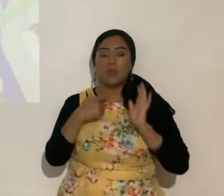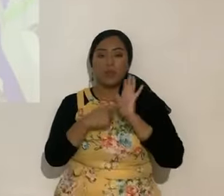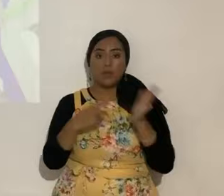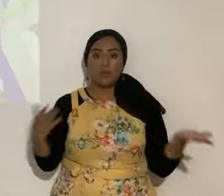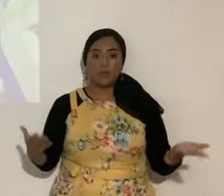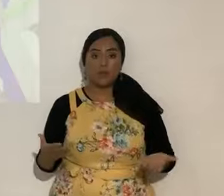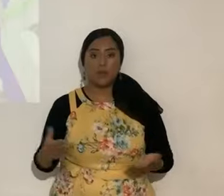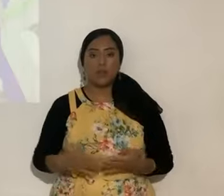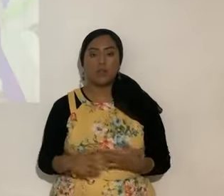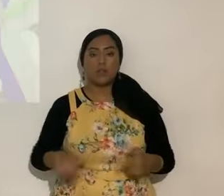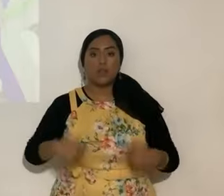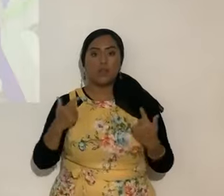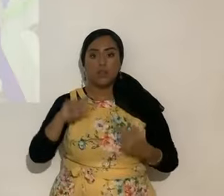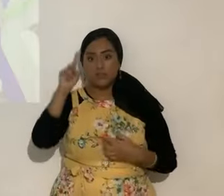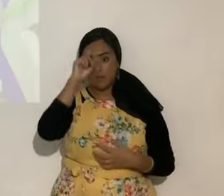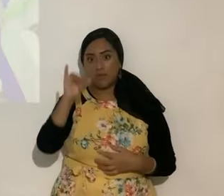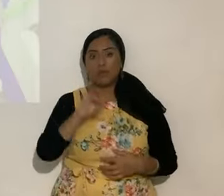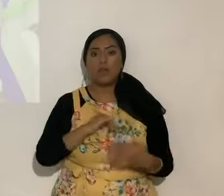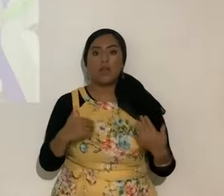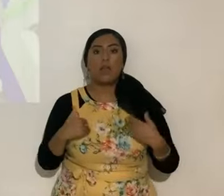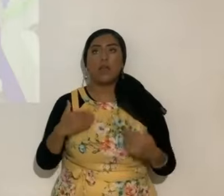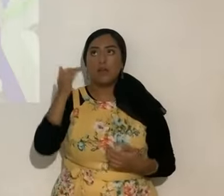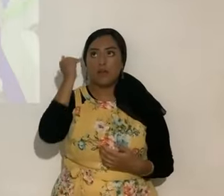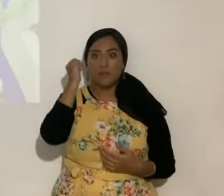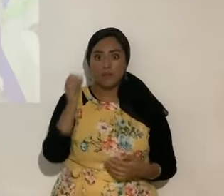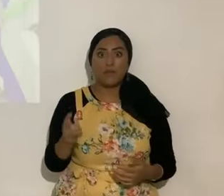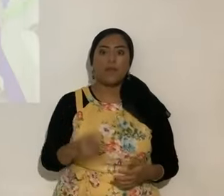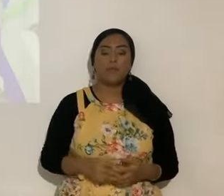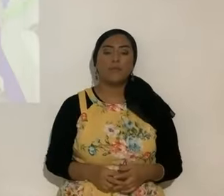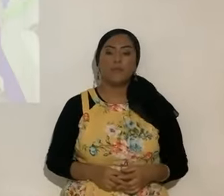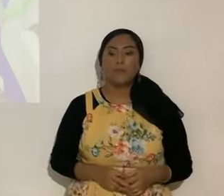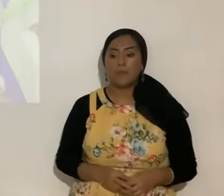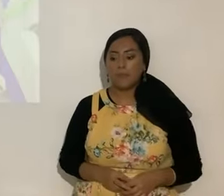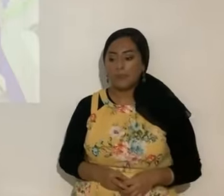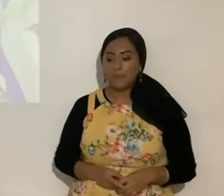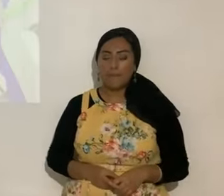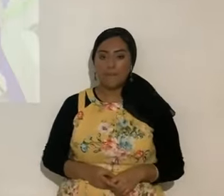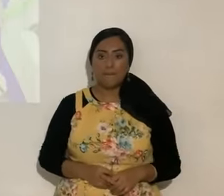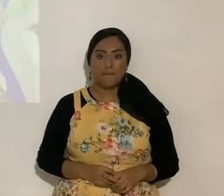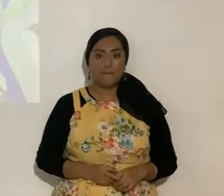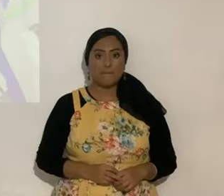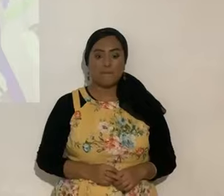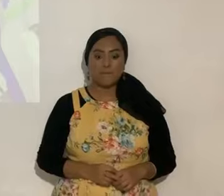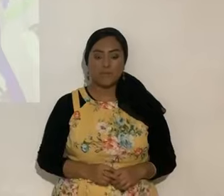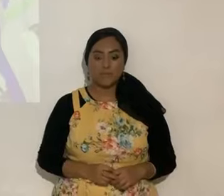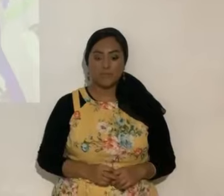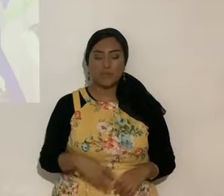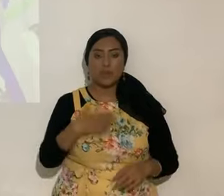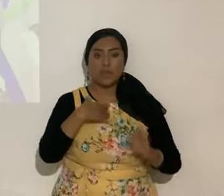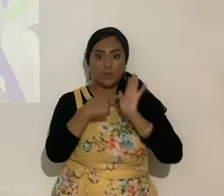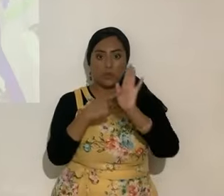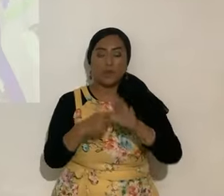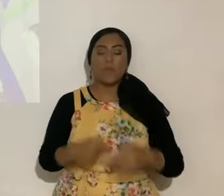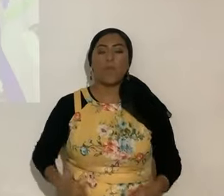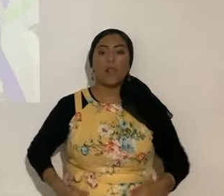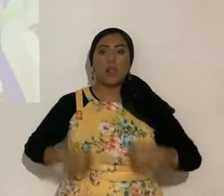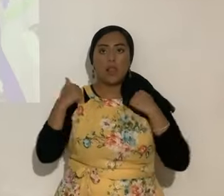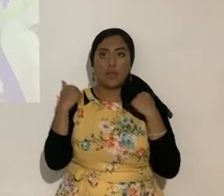la vida eterna, porque tengo a Yahshua, si no entonces, o represento la muerte, ¿cómo? No, yo represento la vida,